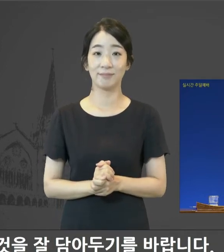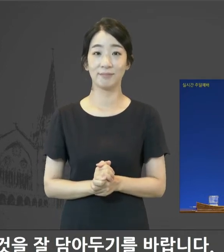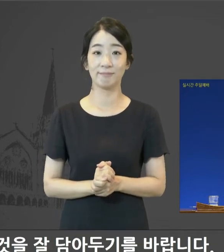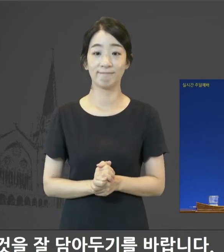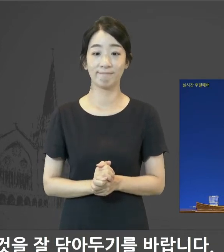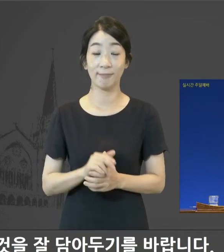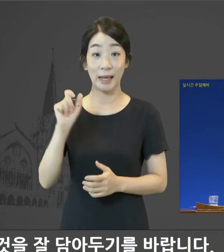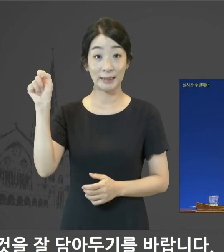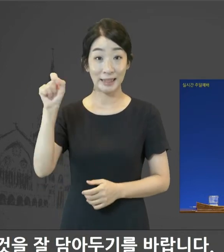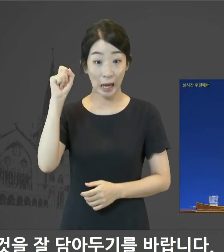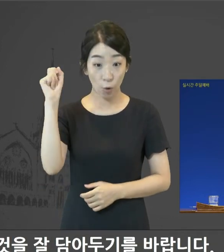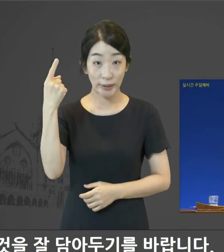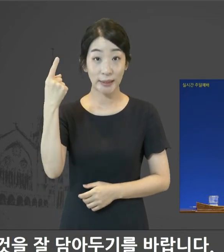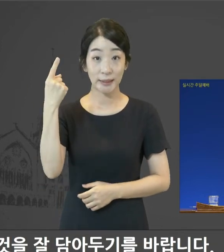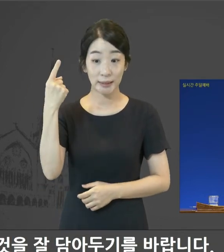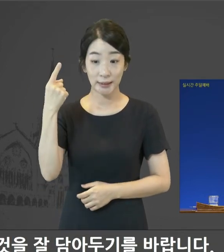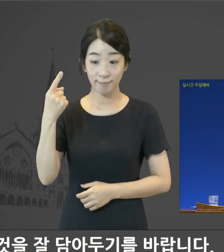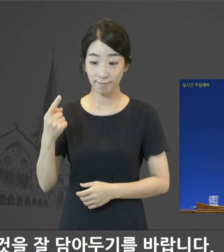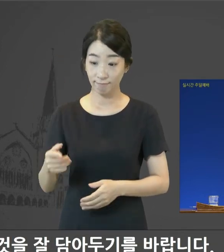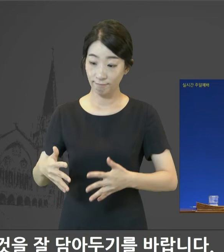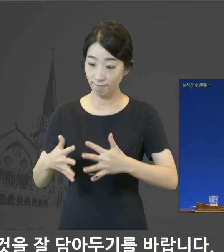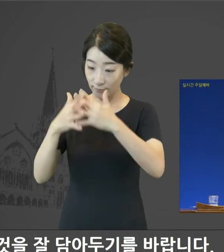다윗이 지은 성전에